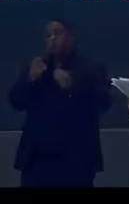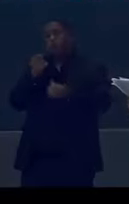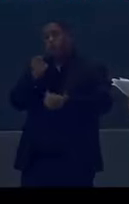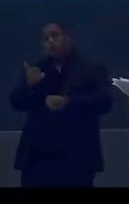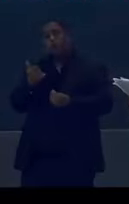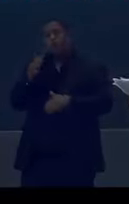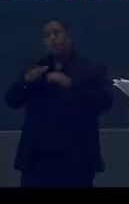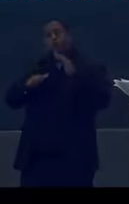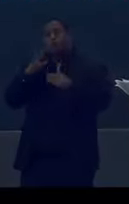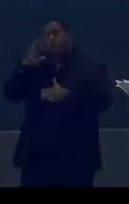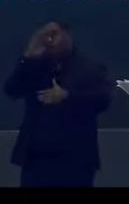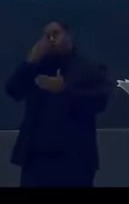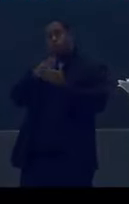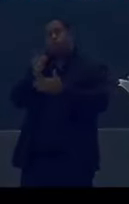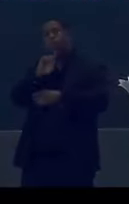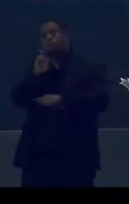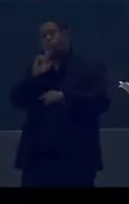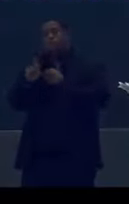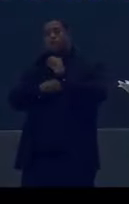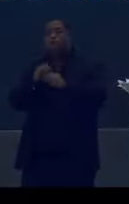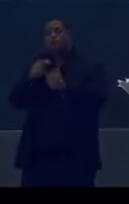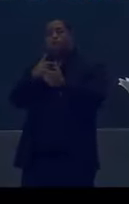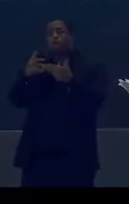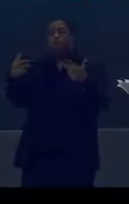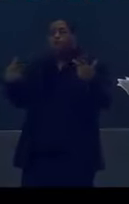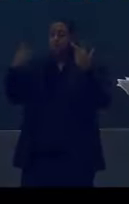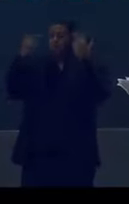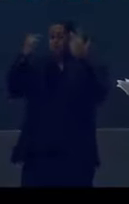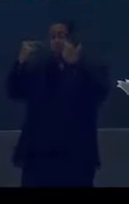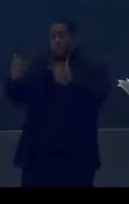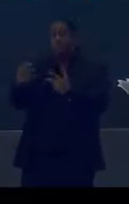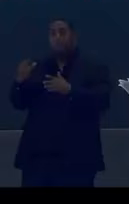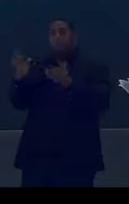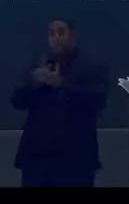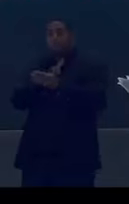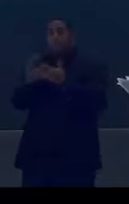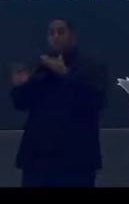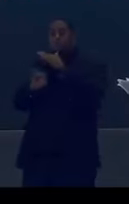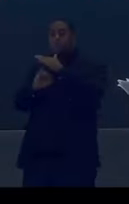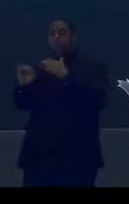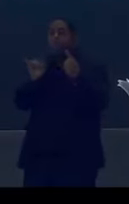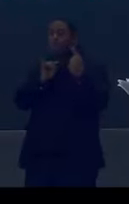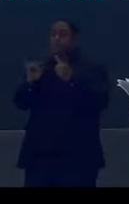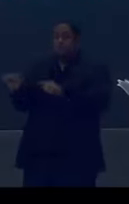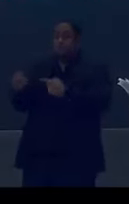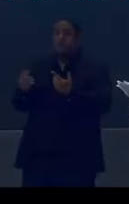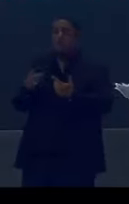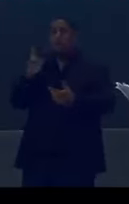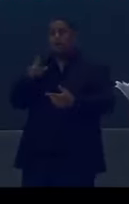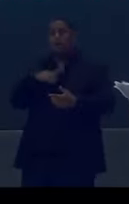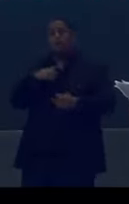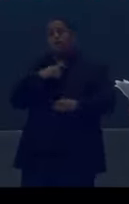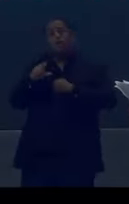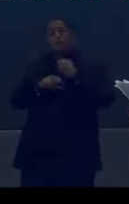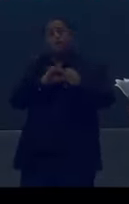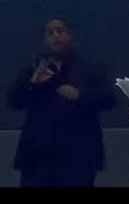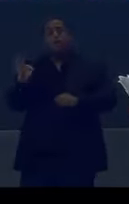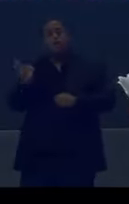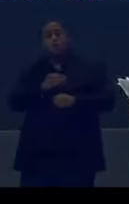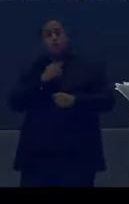incrédulos, à normalização de ataques às instituições, impulsionados por práticas